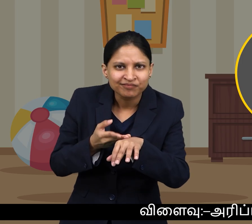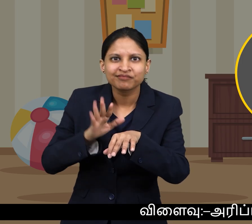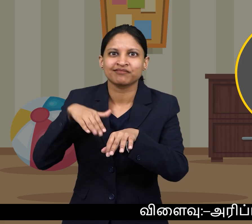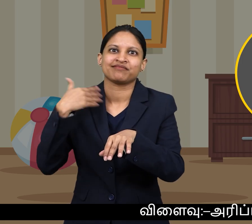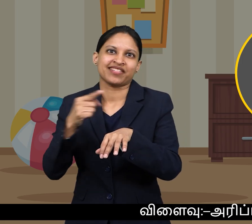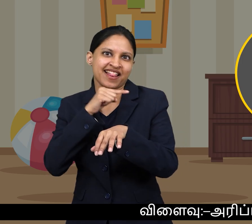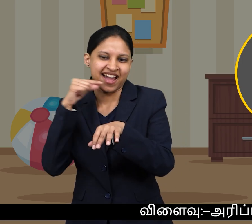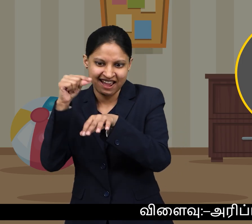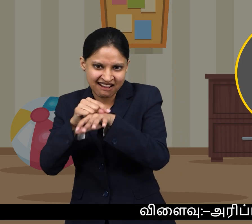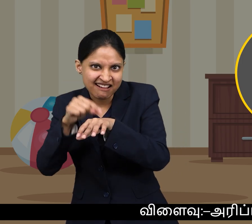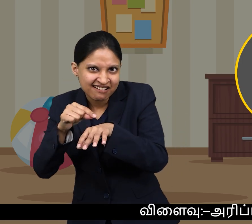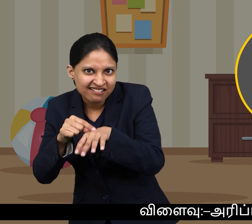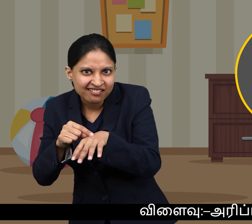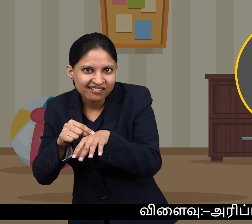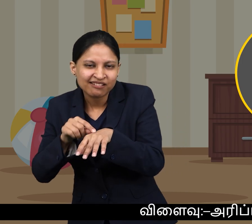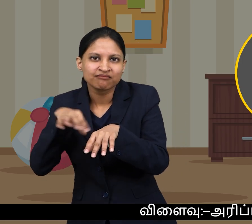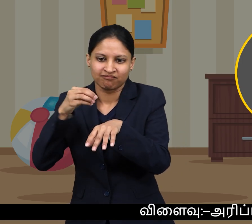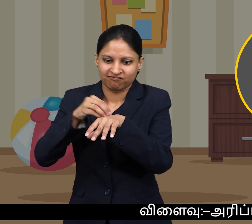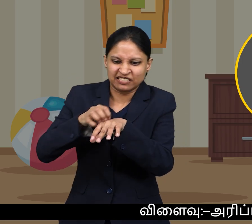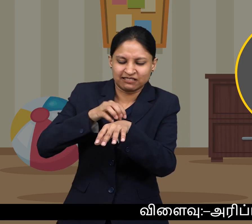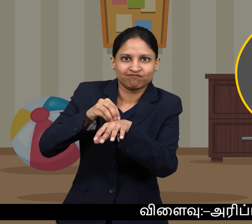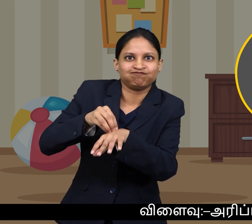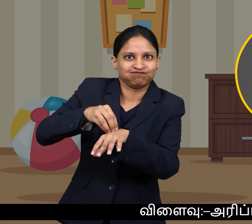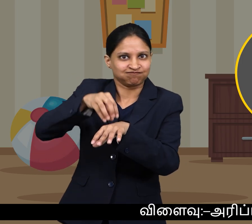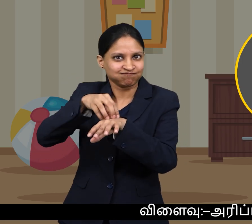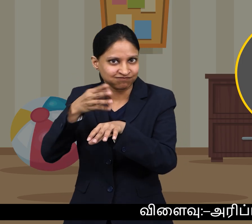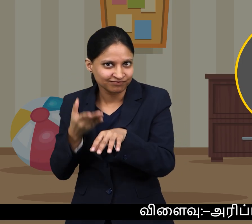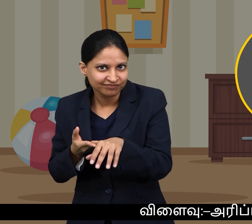விளைவு அரிப்பு, சிவத்தல், வீக்கம்.